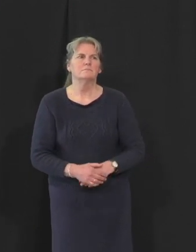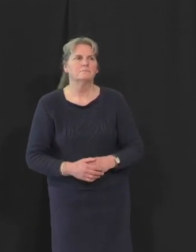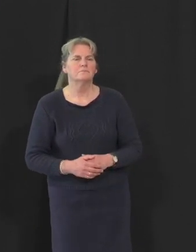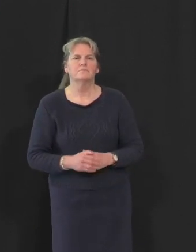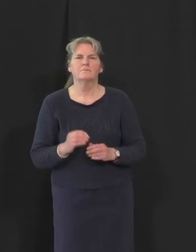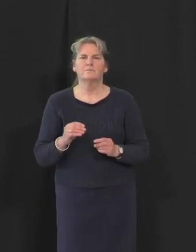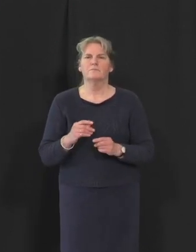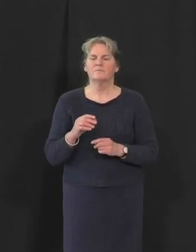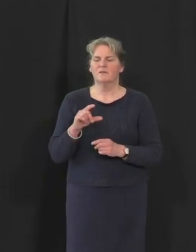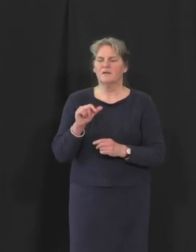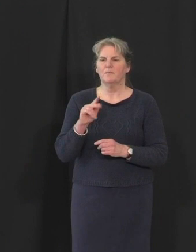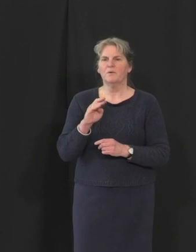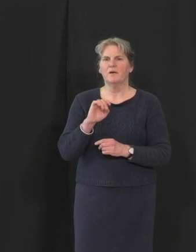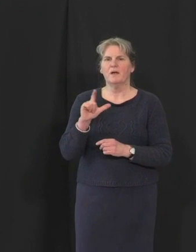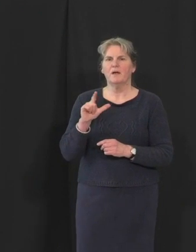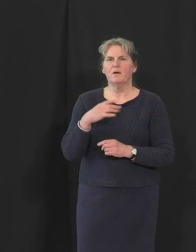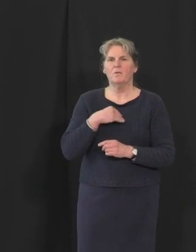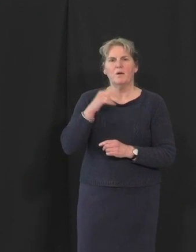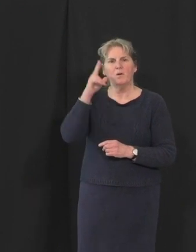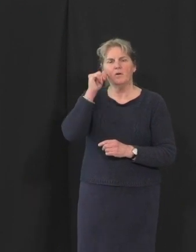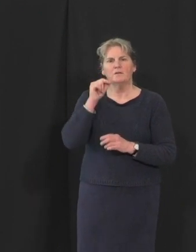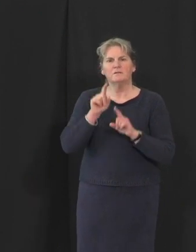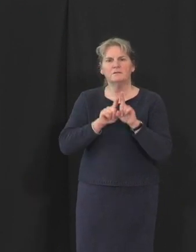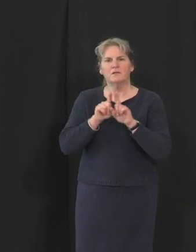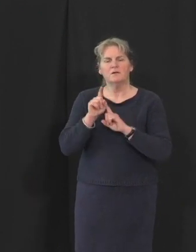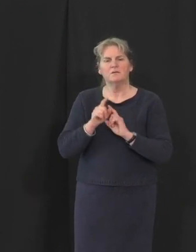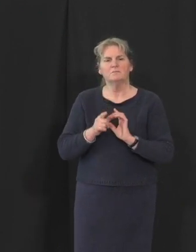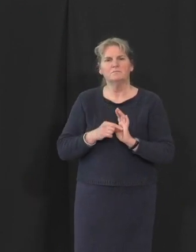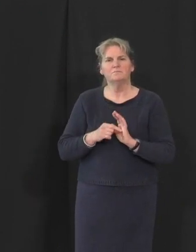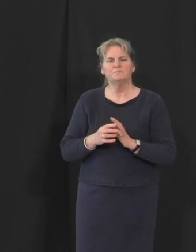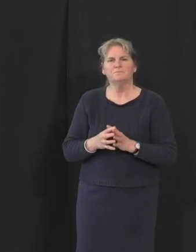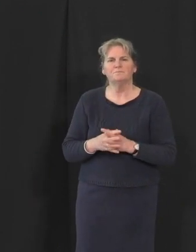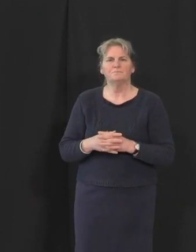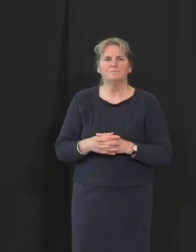We'll go now to Gabrielle, Whitehorse Star.